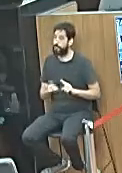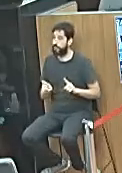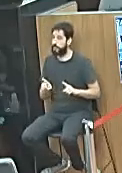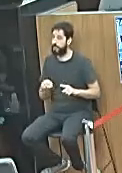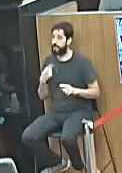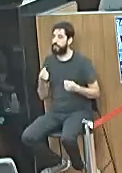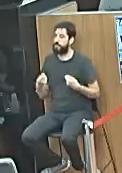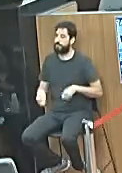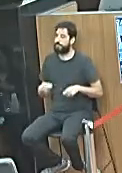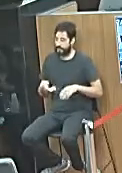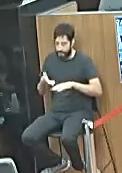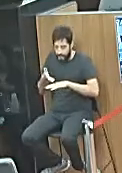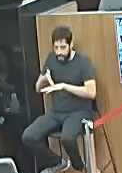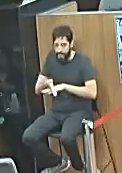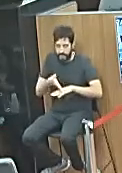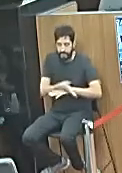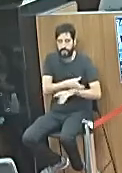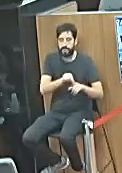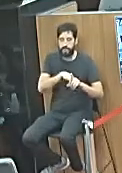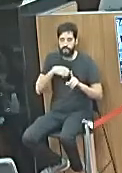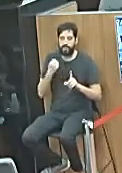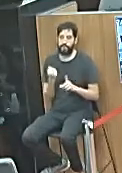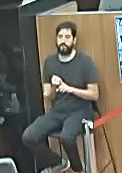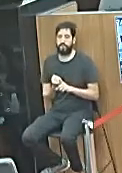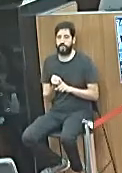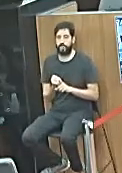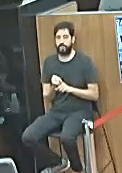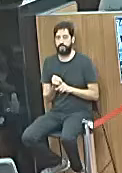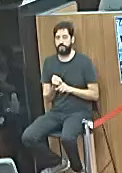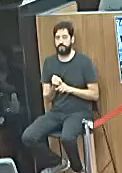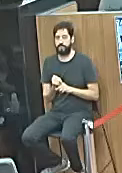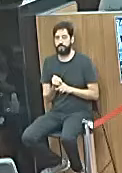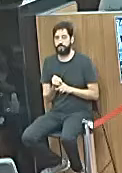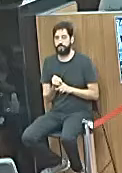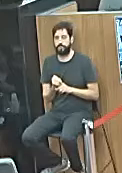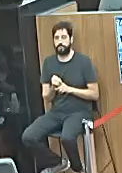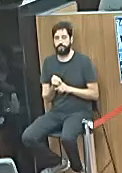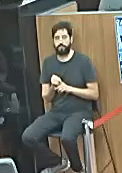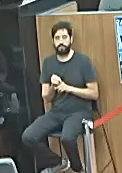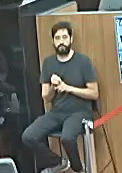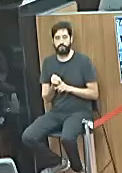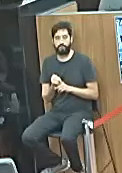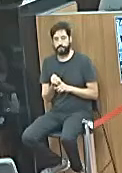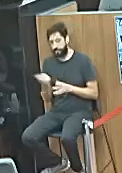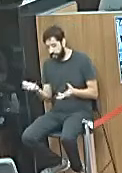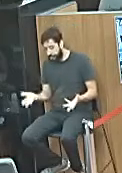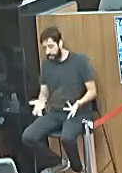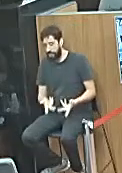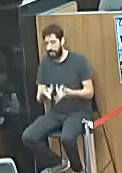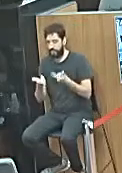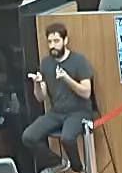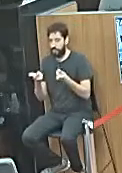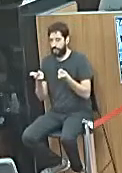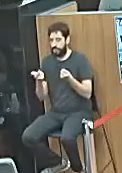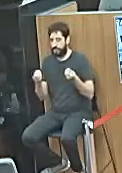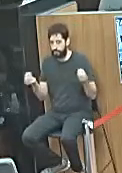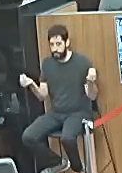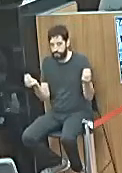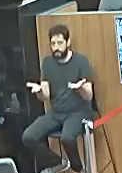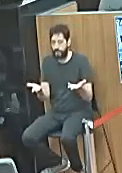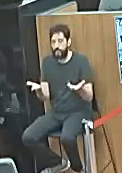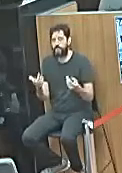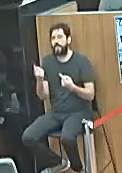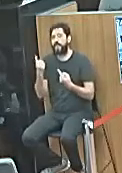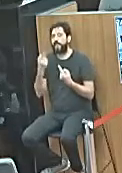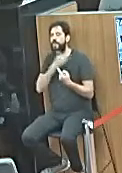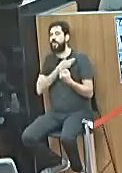tem que atender às demandas da sociedade é da melhor maneira possível e uma forma de o